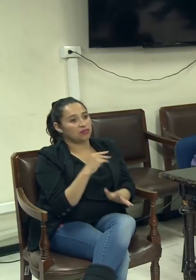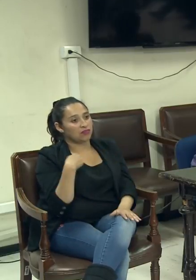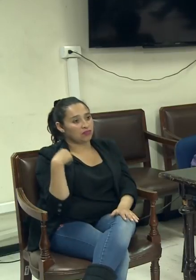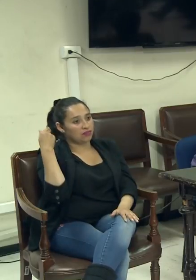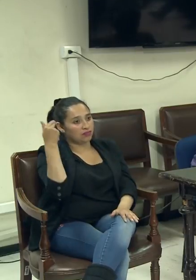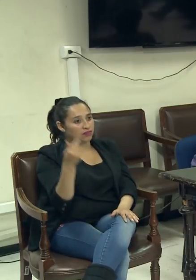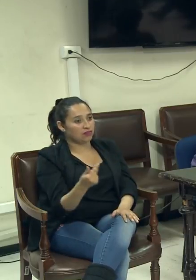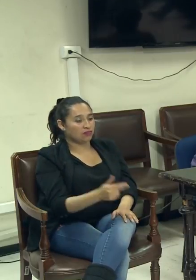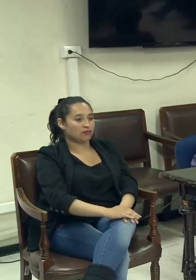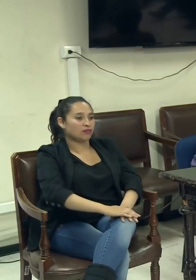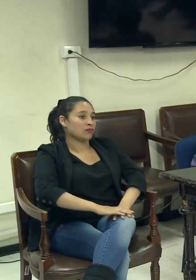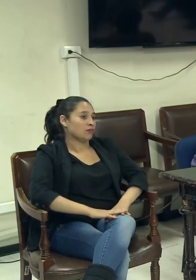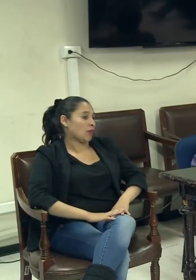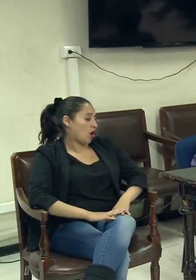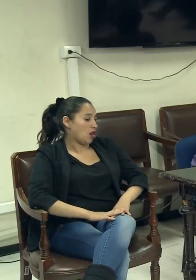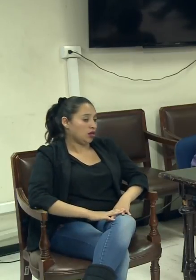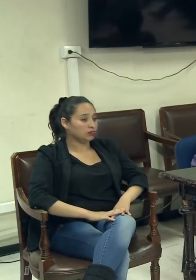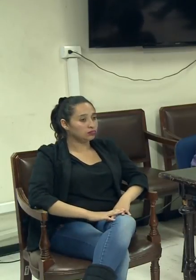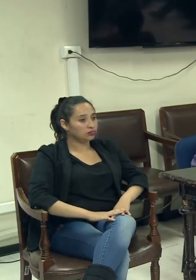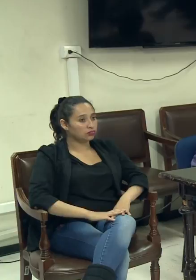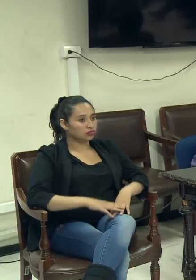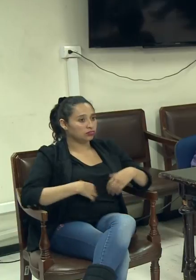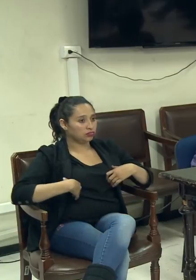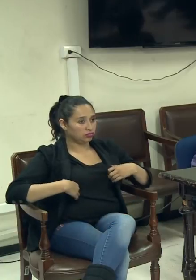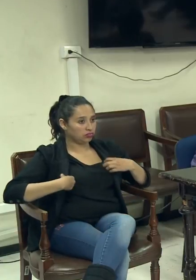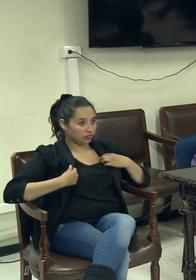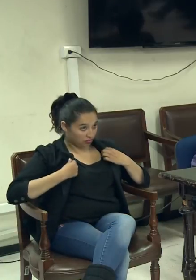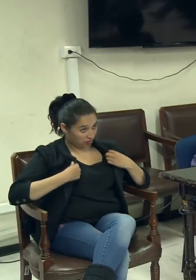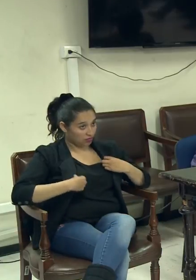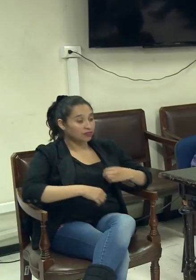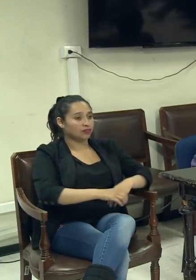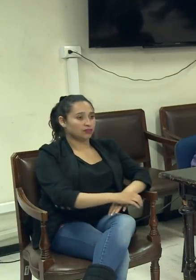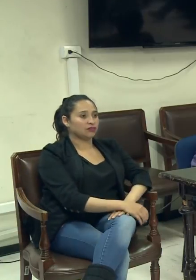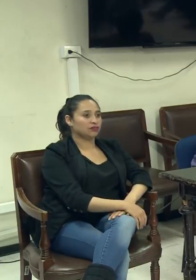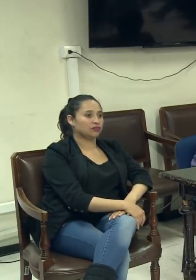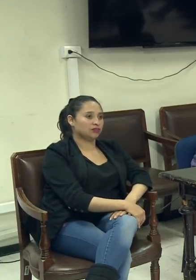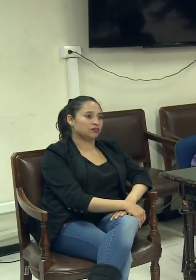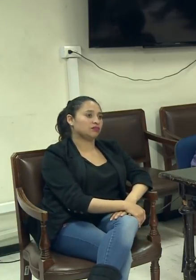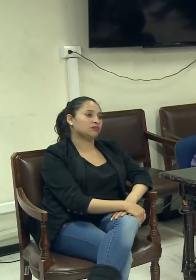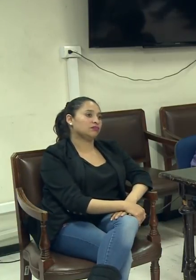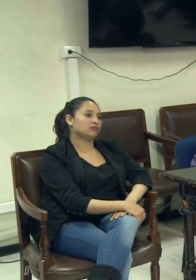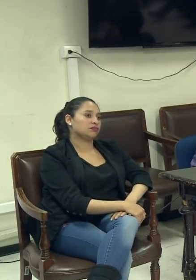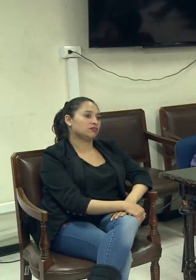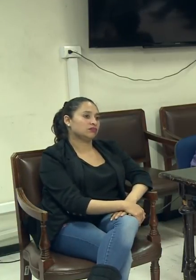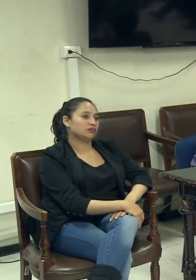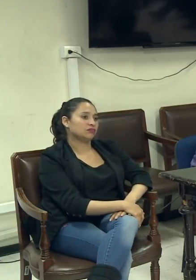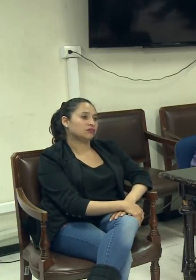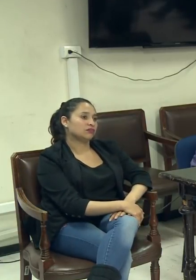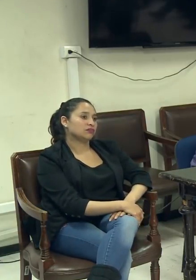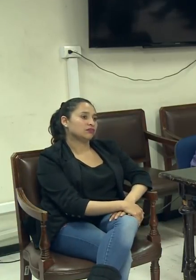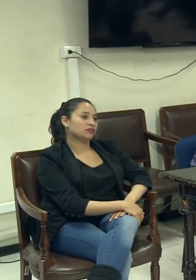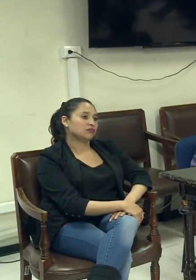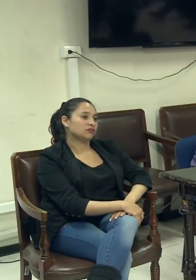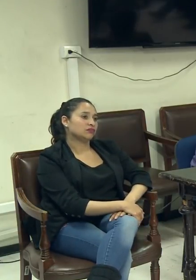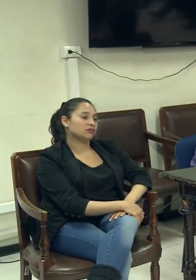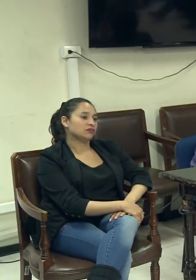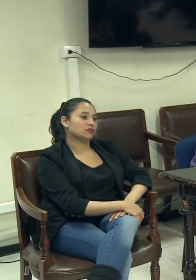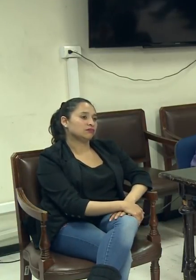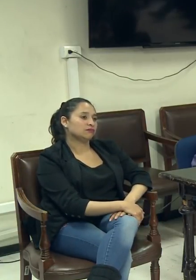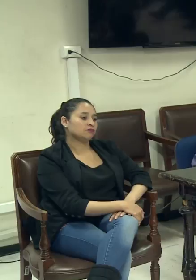con discapacidad se siente mal, por ejemplo. Y eso es común cuando hay fuertes ataques